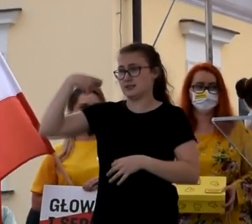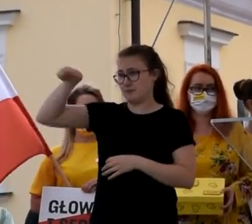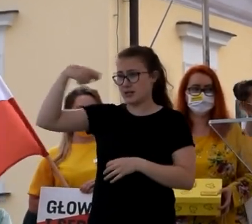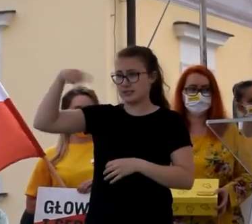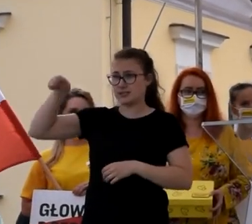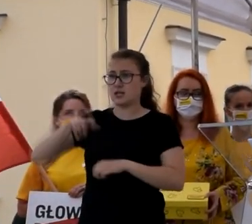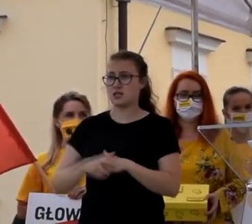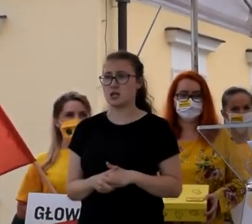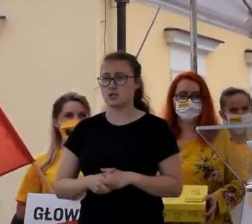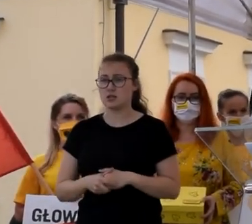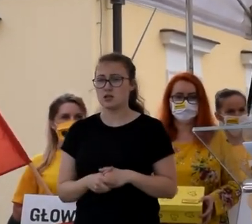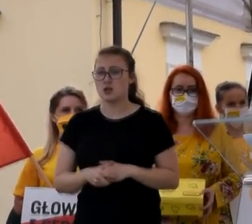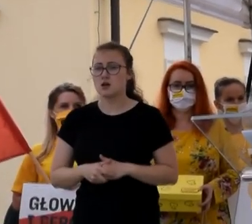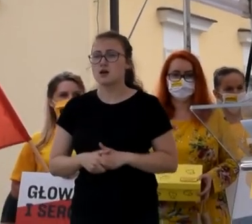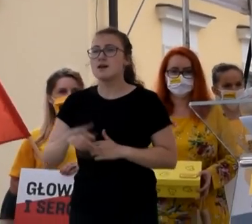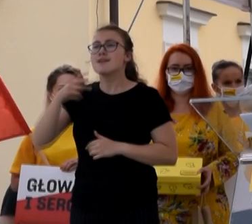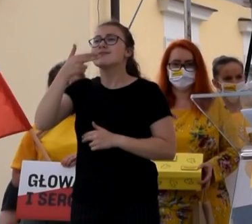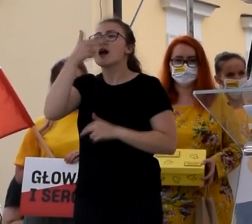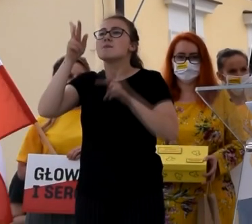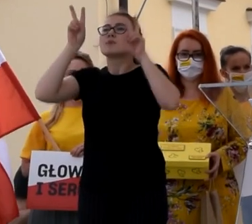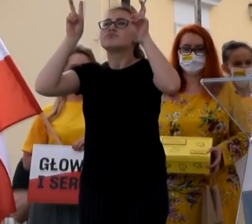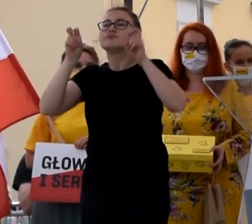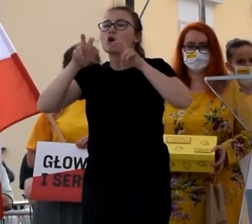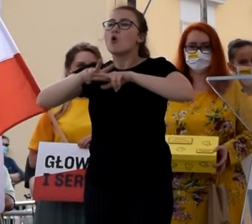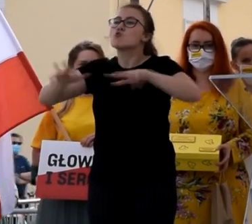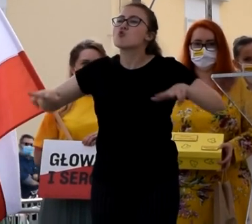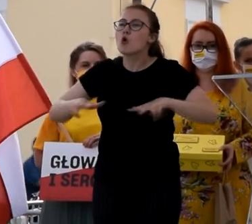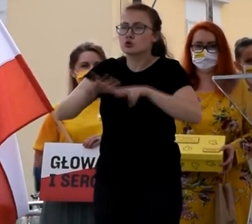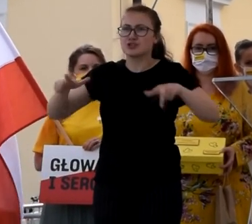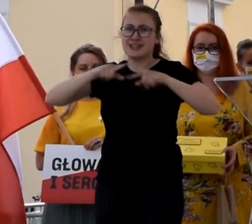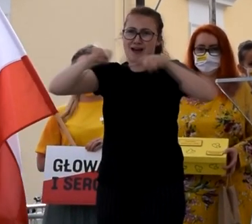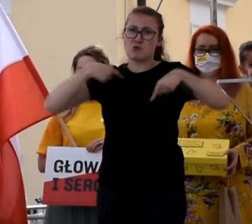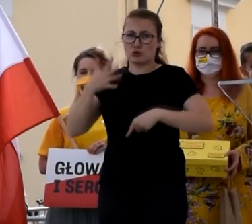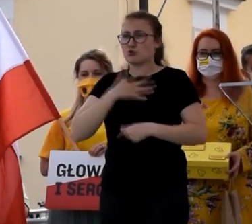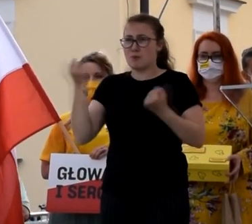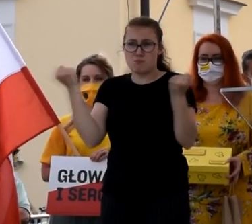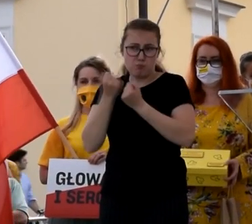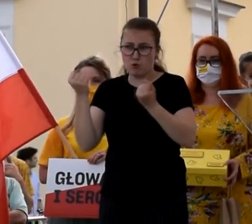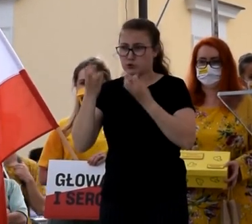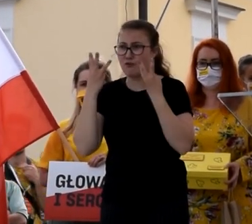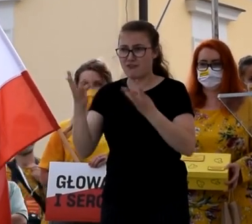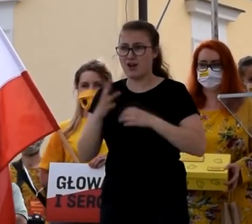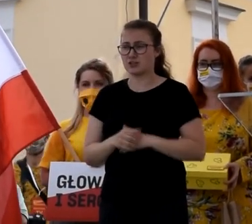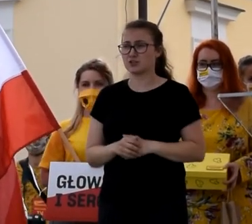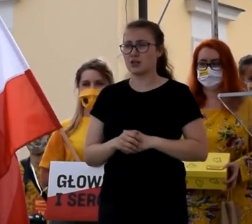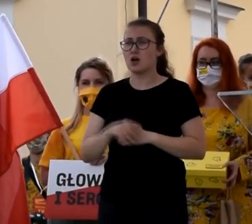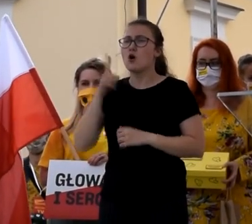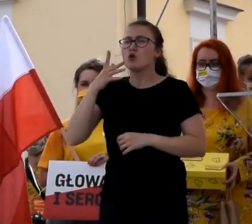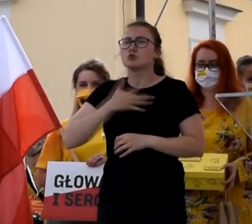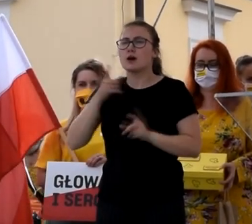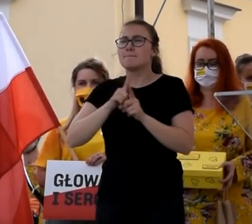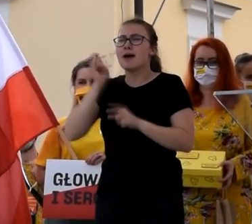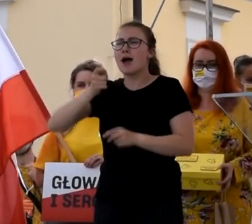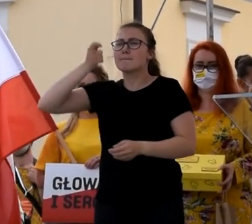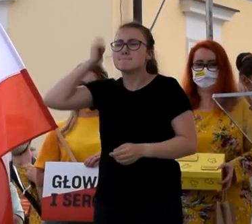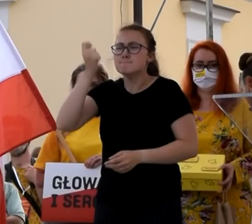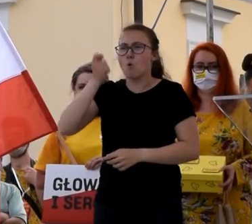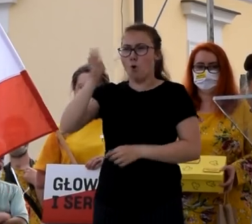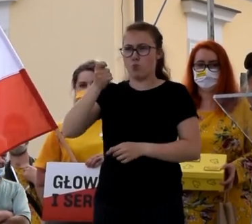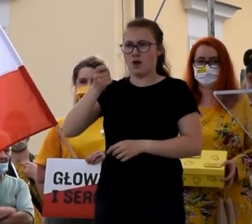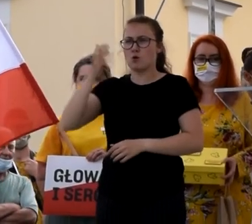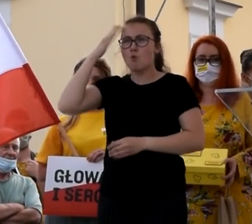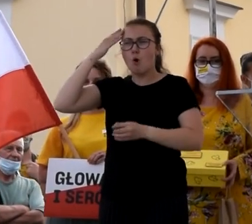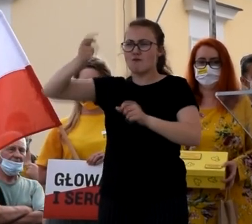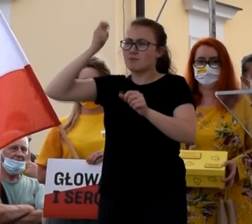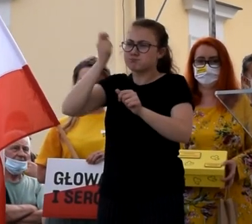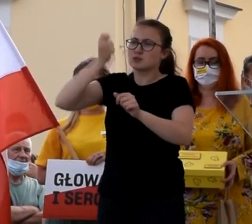prezydent pojęcia rodziny, które dla nas jest tak ważne, używa jako młotka do bicia nim po